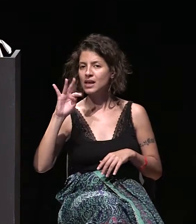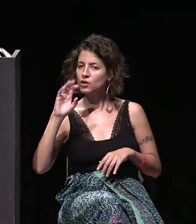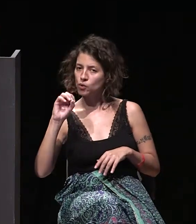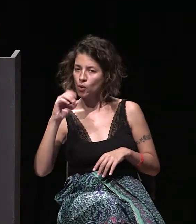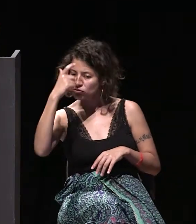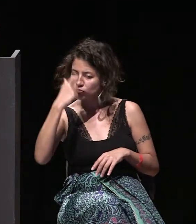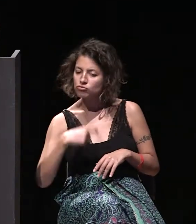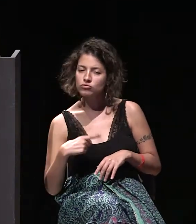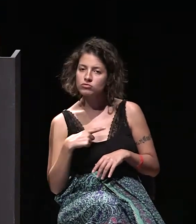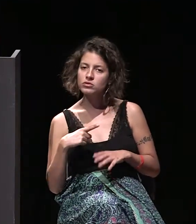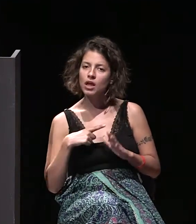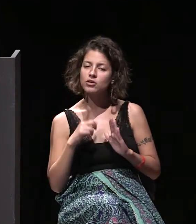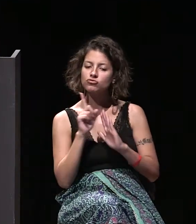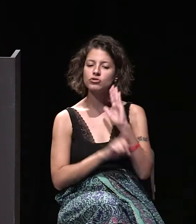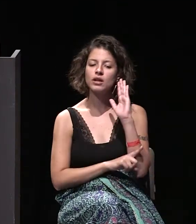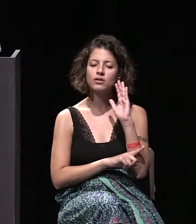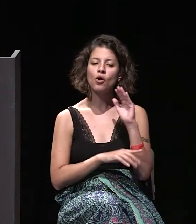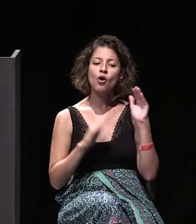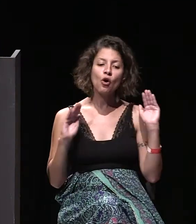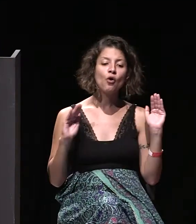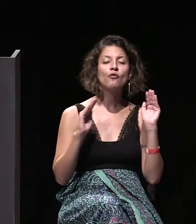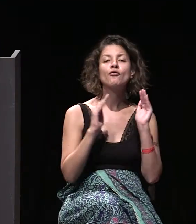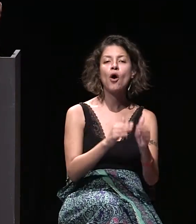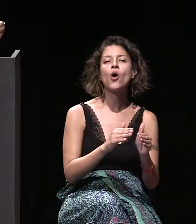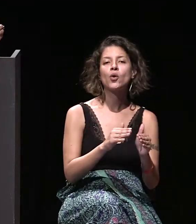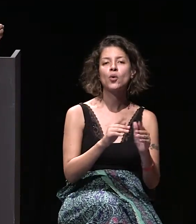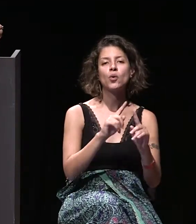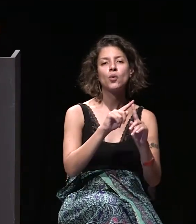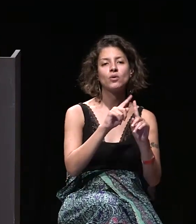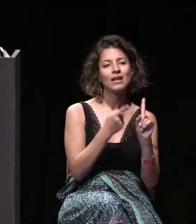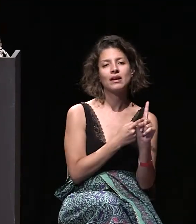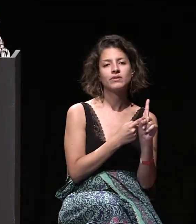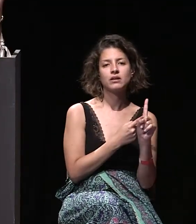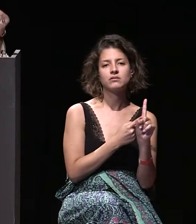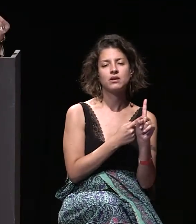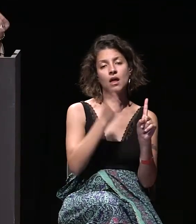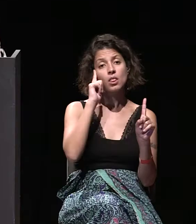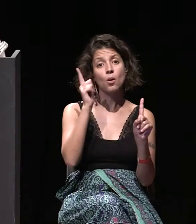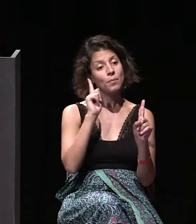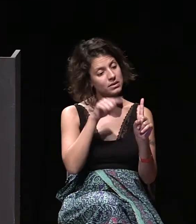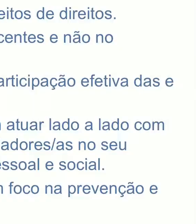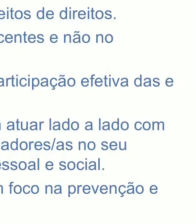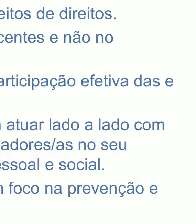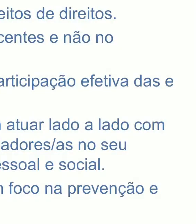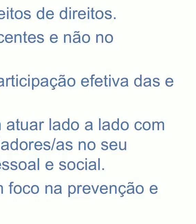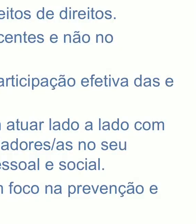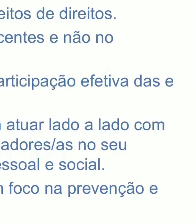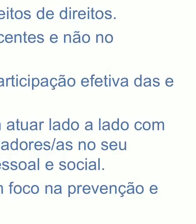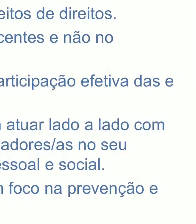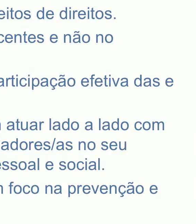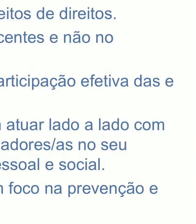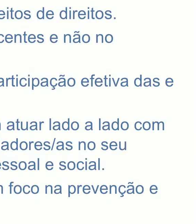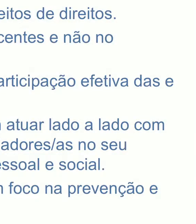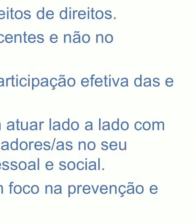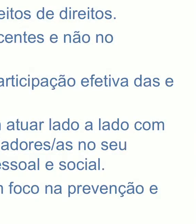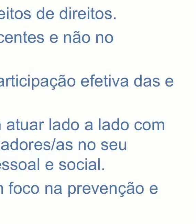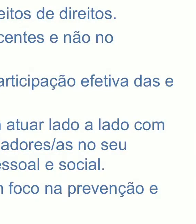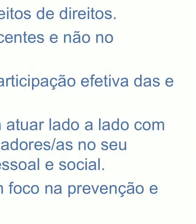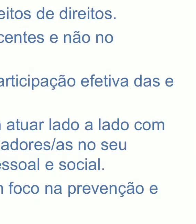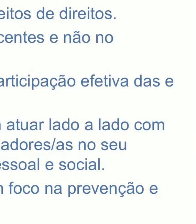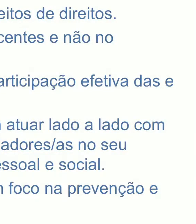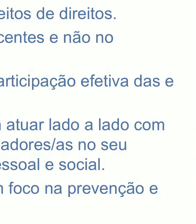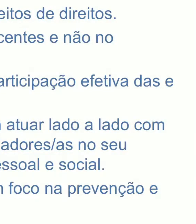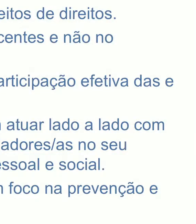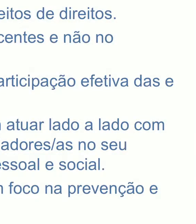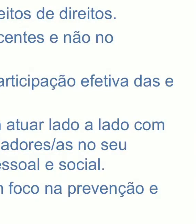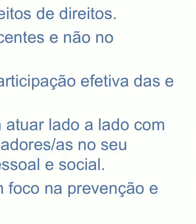focam na gravidez e não na adolescente. A gente foca na adolescente que vai ser capaz de evitar uma gravidez. Essa é a diferença.